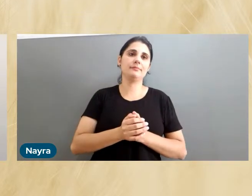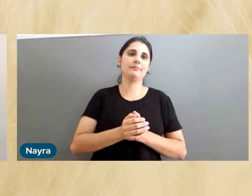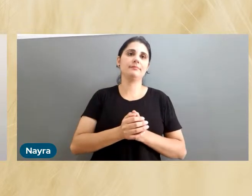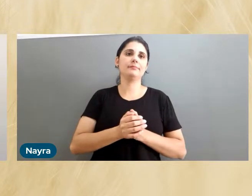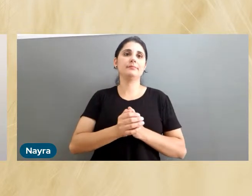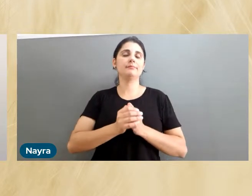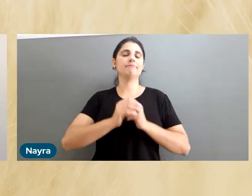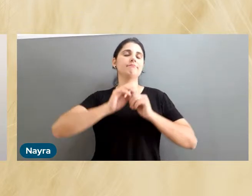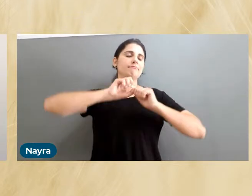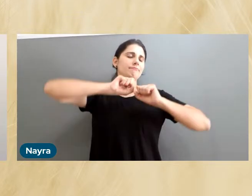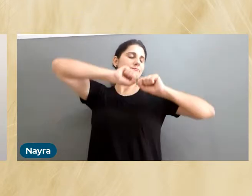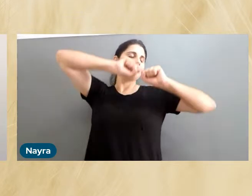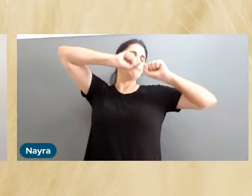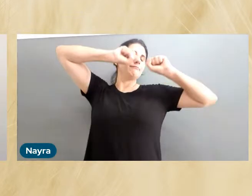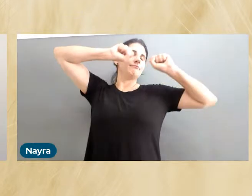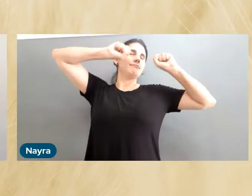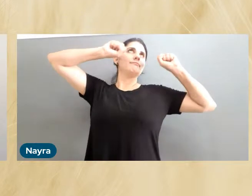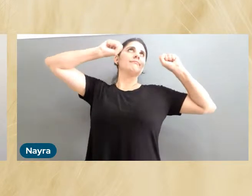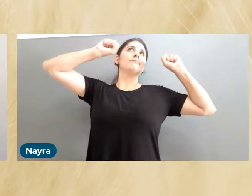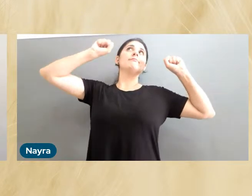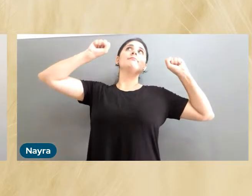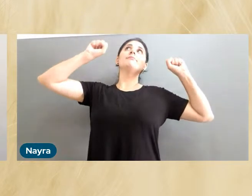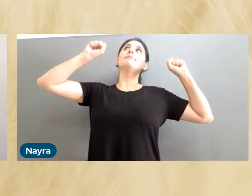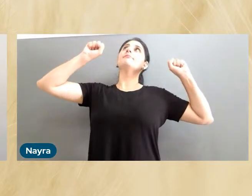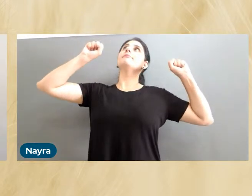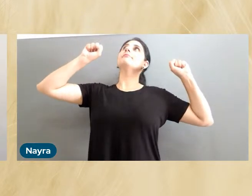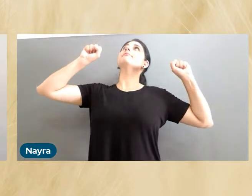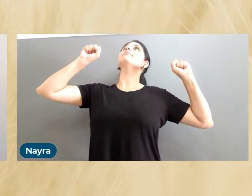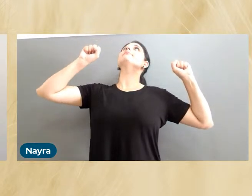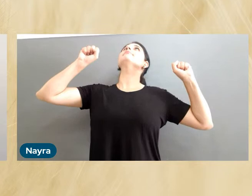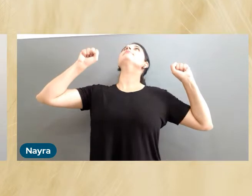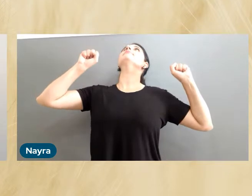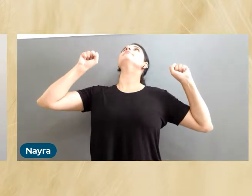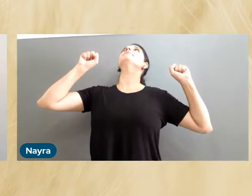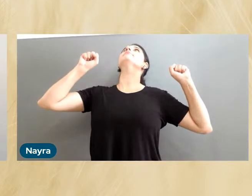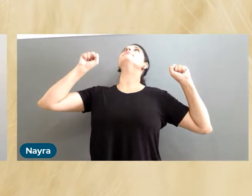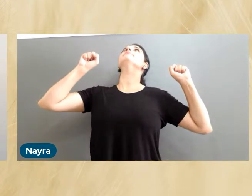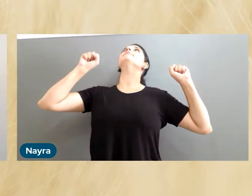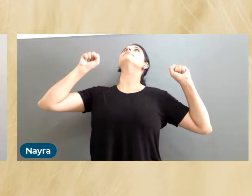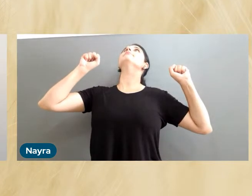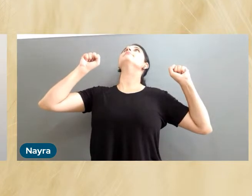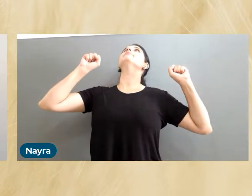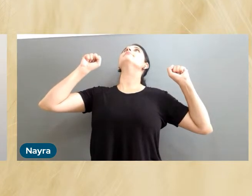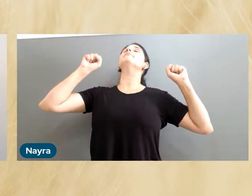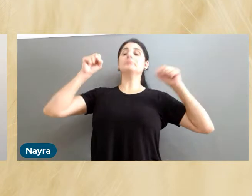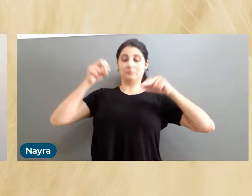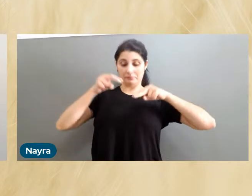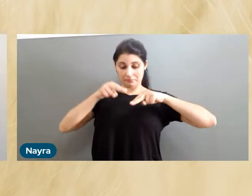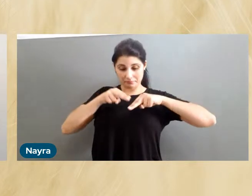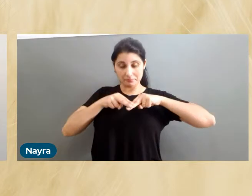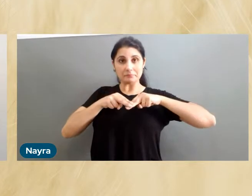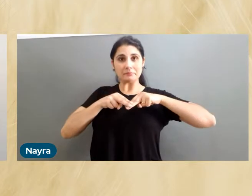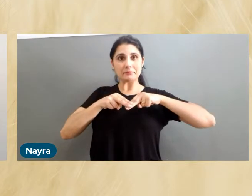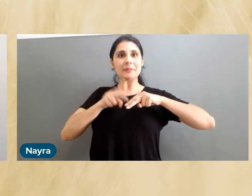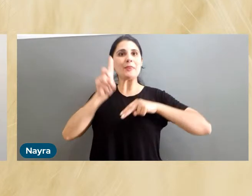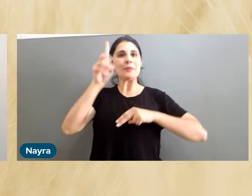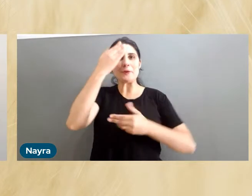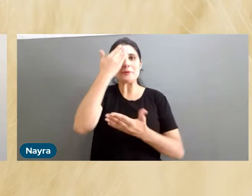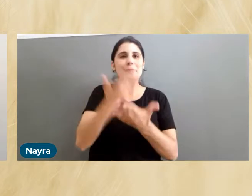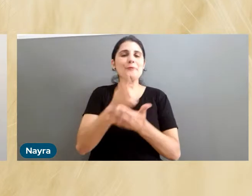manhã, abre os olhos e olha para o teto. Se tiver encarnado, é porque Deus